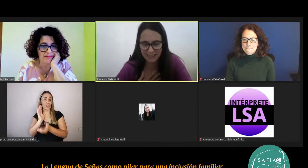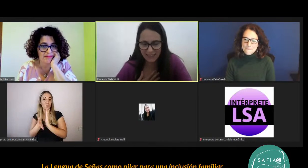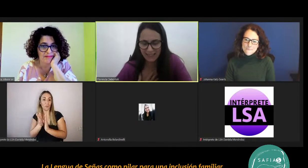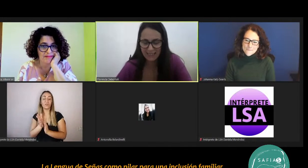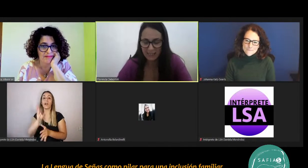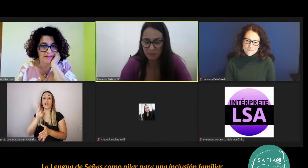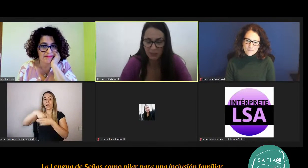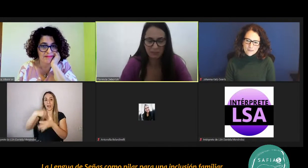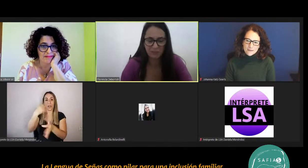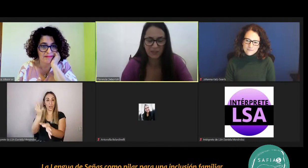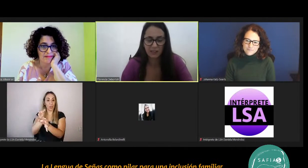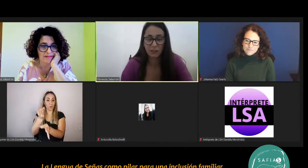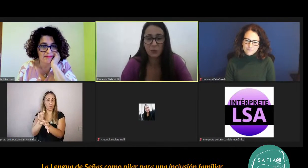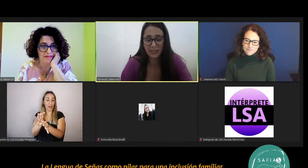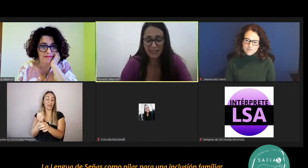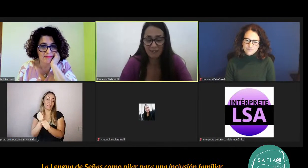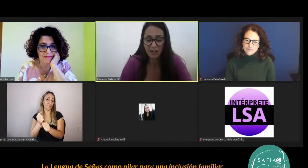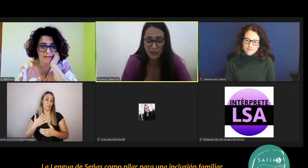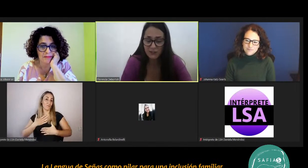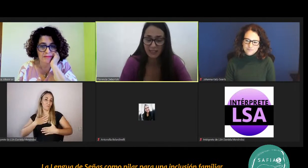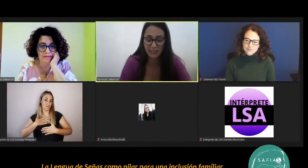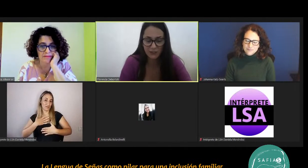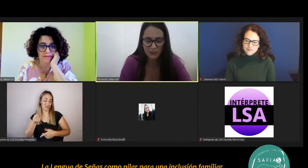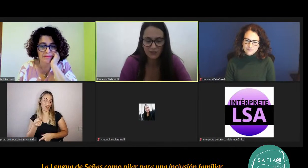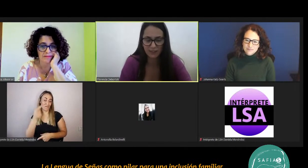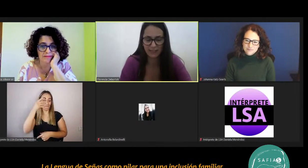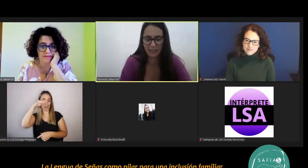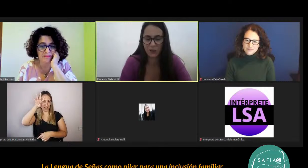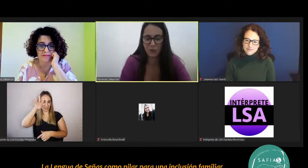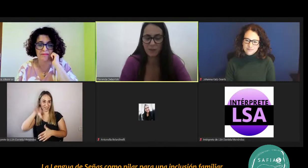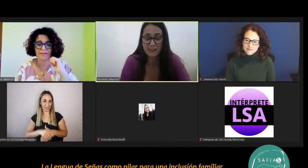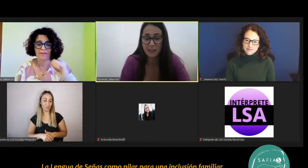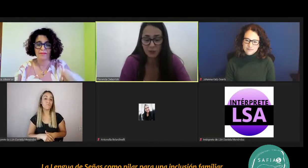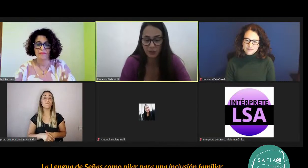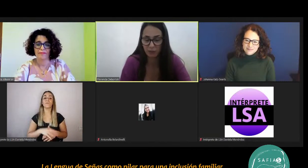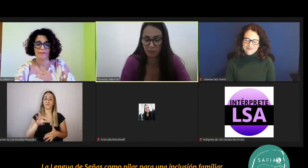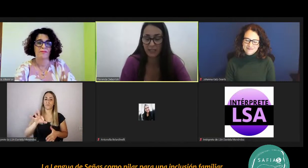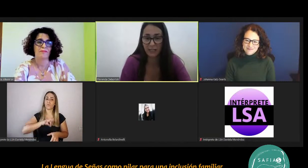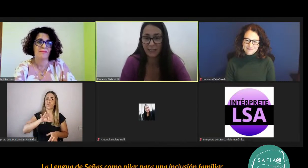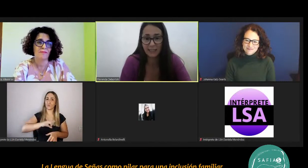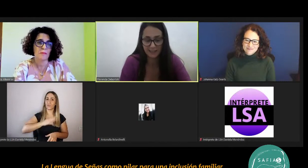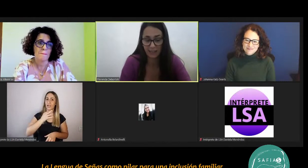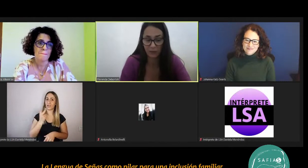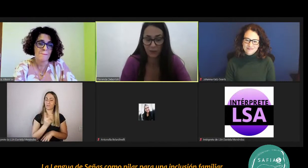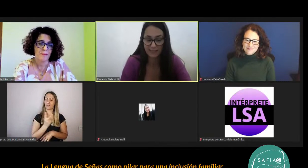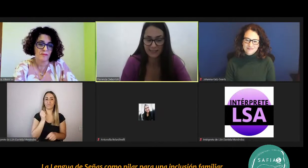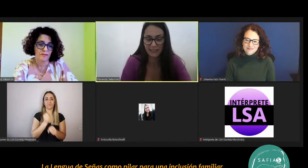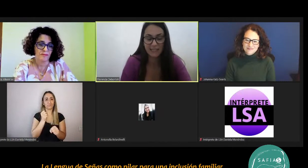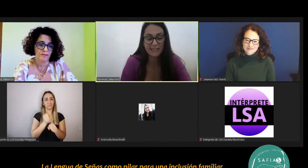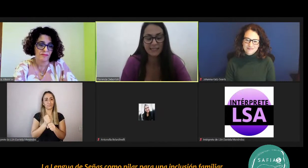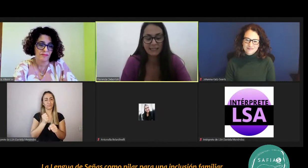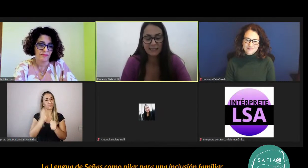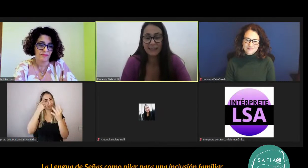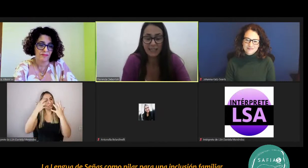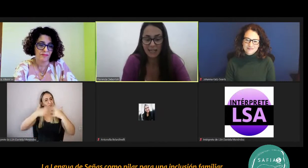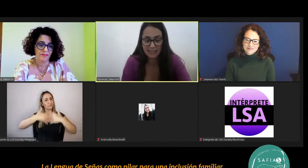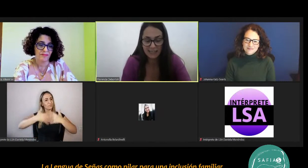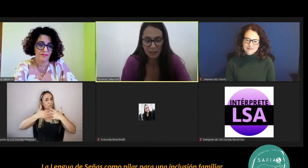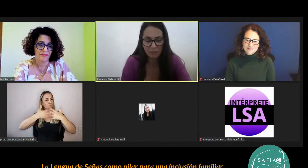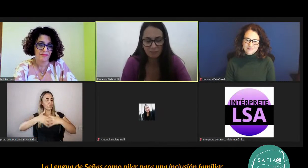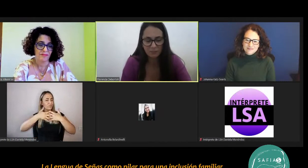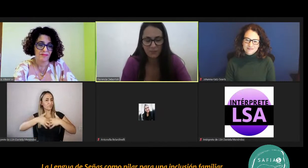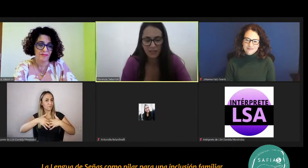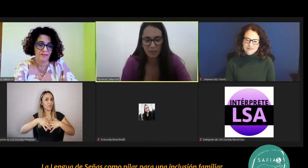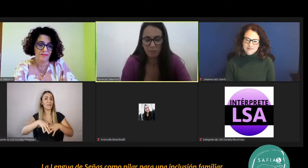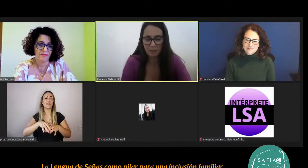escolar, que es el mío. Durante varios años conversamos sobre nuestras clínicas en lengua de señas y el